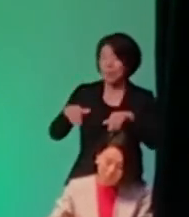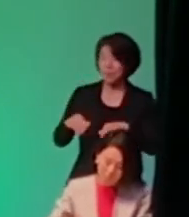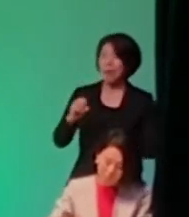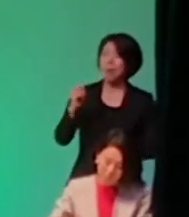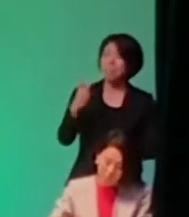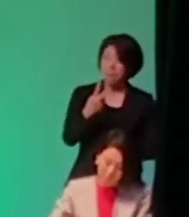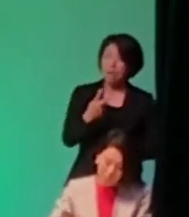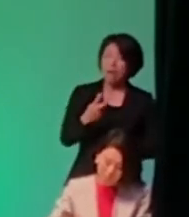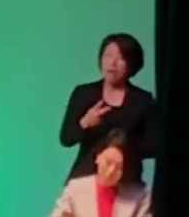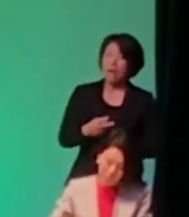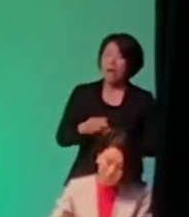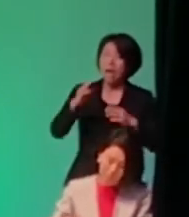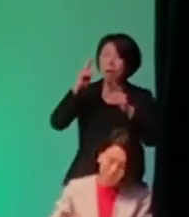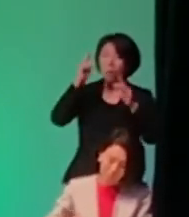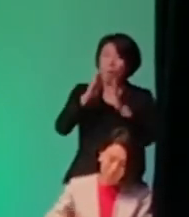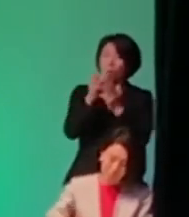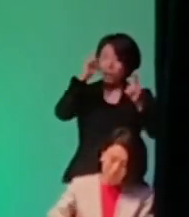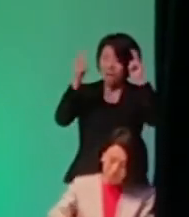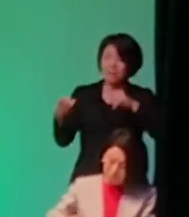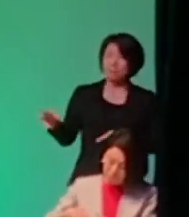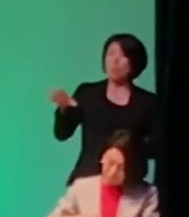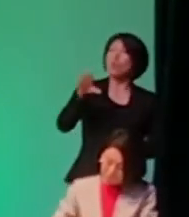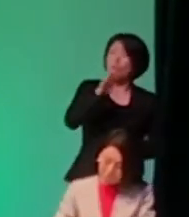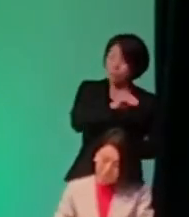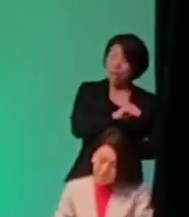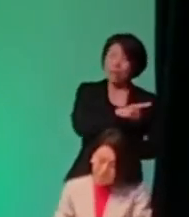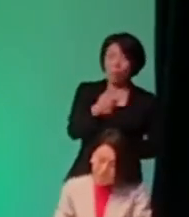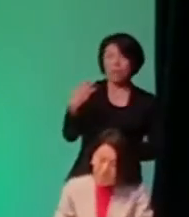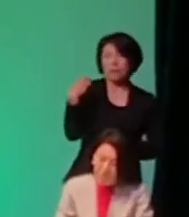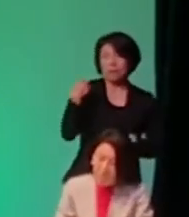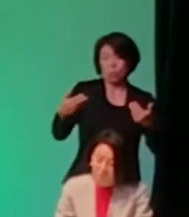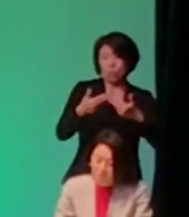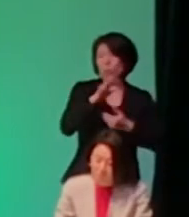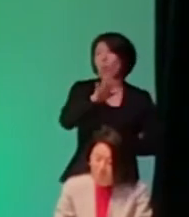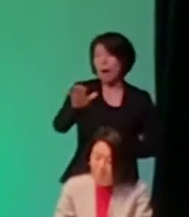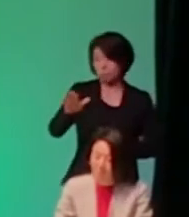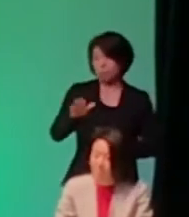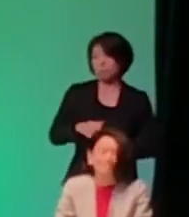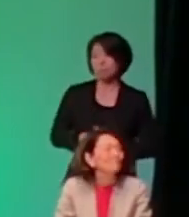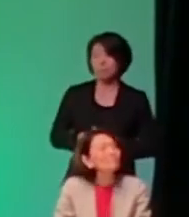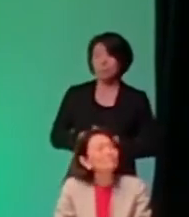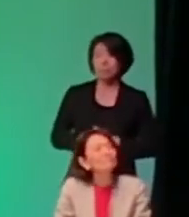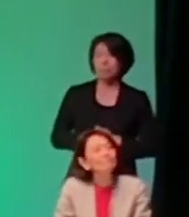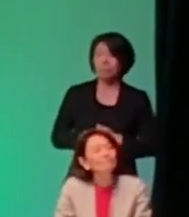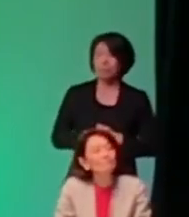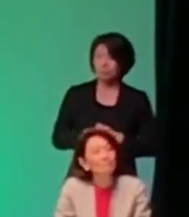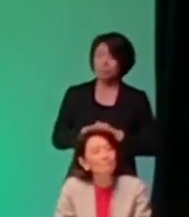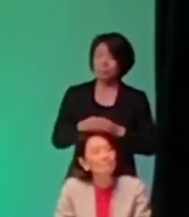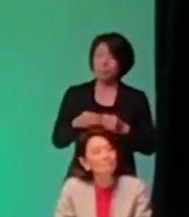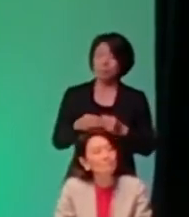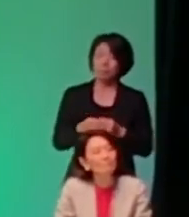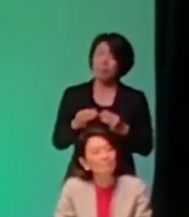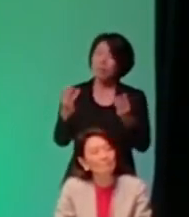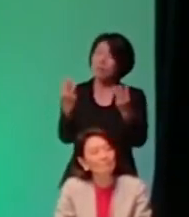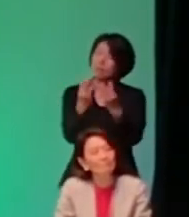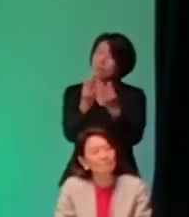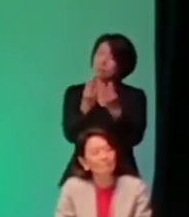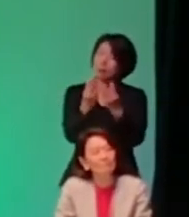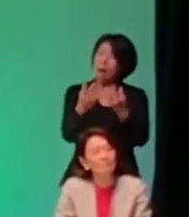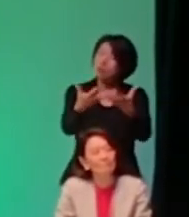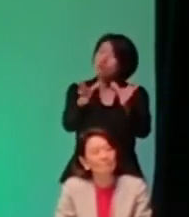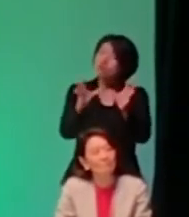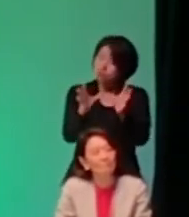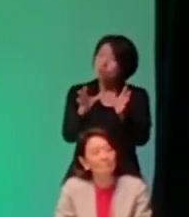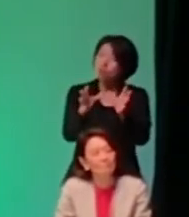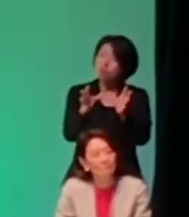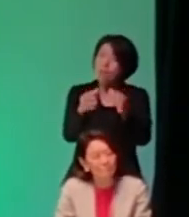また本社に戻ってきて、いろんなその担当があるんですけれども、複数の人間で、そこをグループ